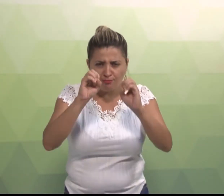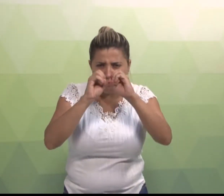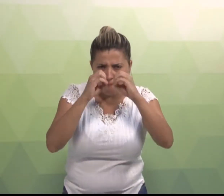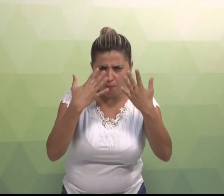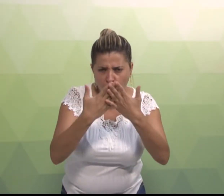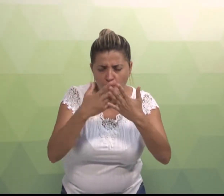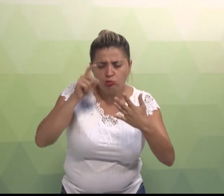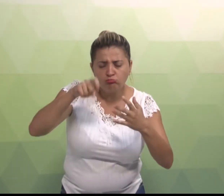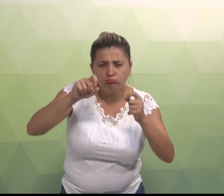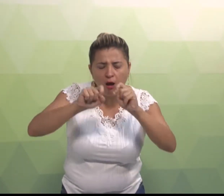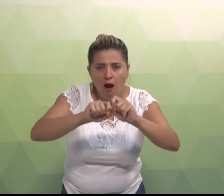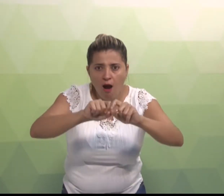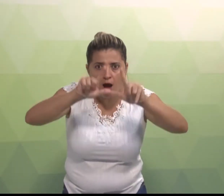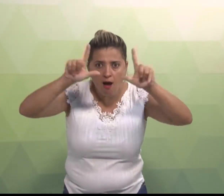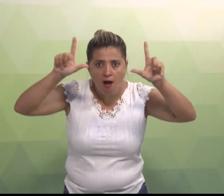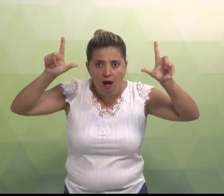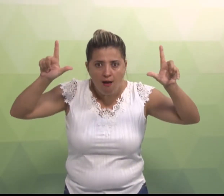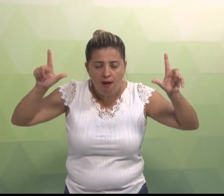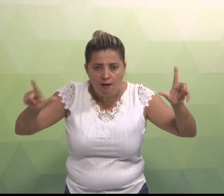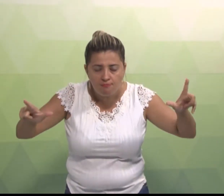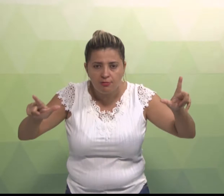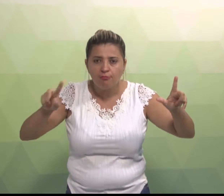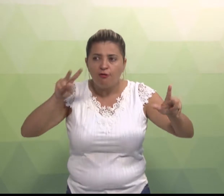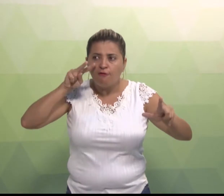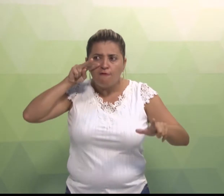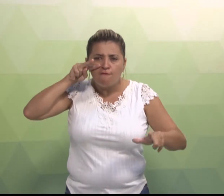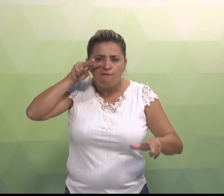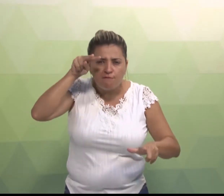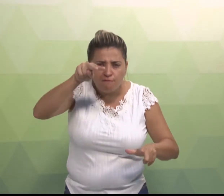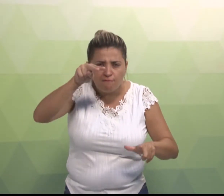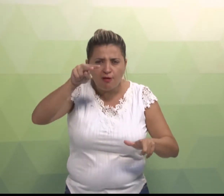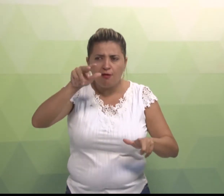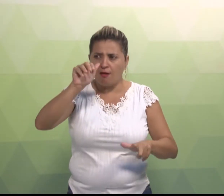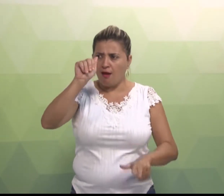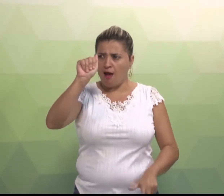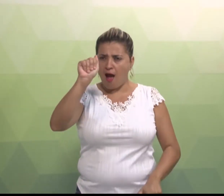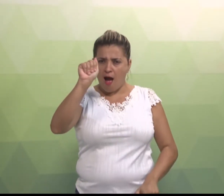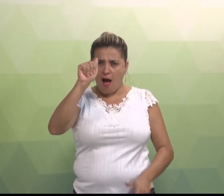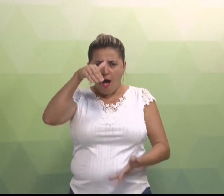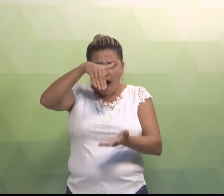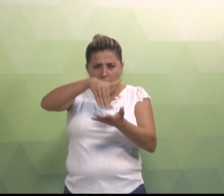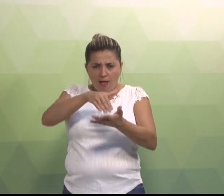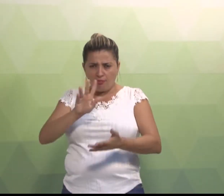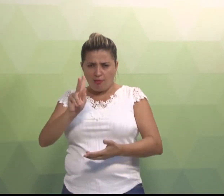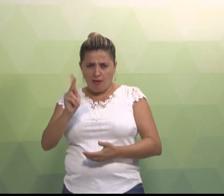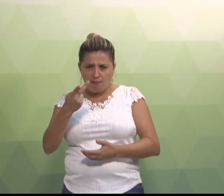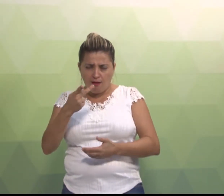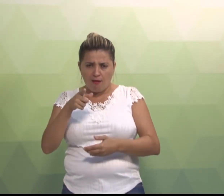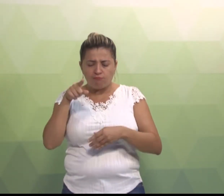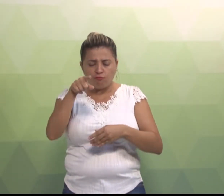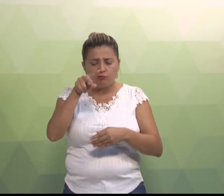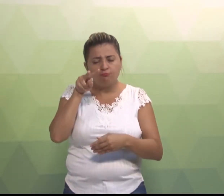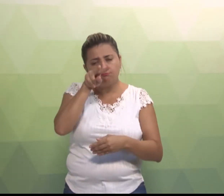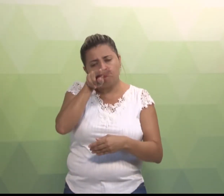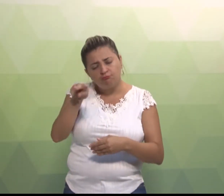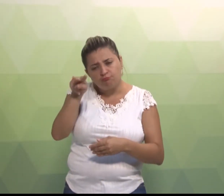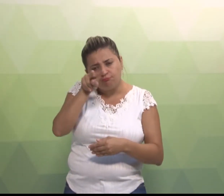Agora, vocês vão observar nesse slide aí que eu mostrei para vocês, e da letra A até o